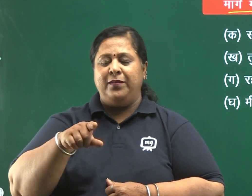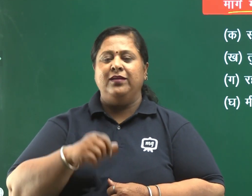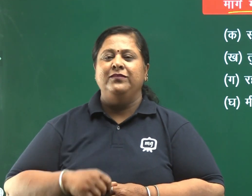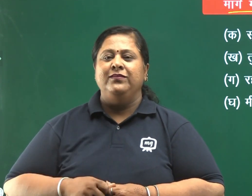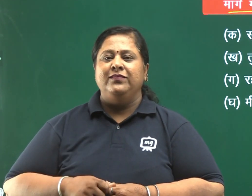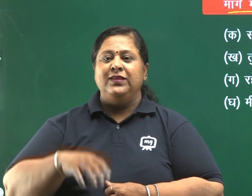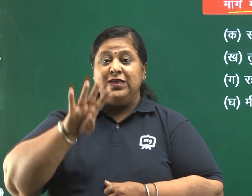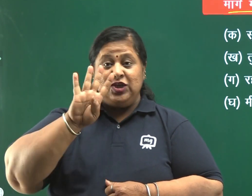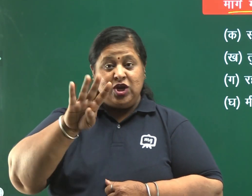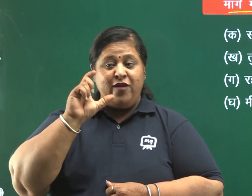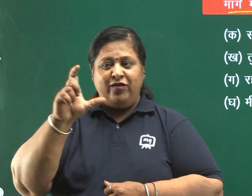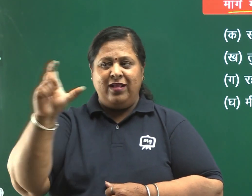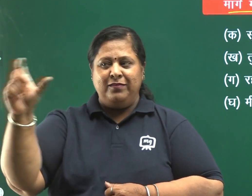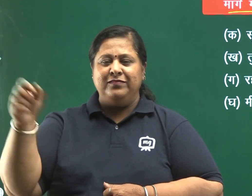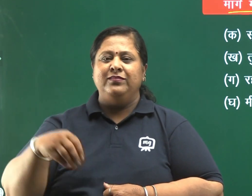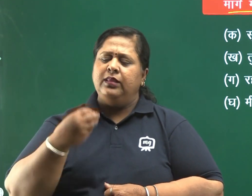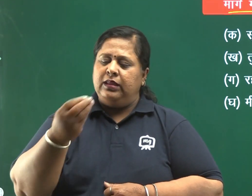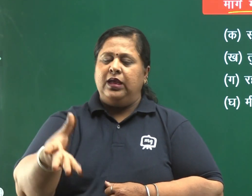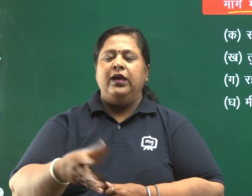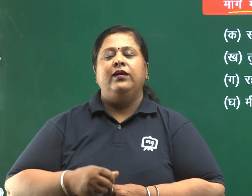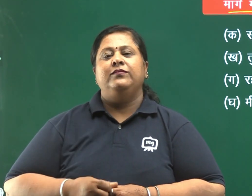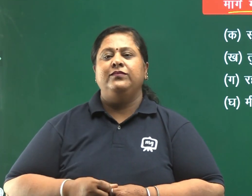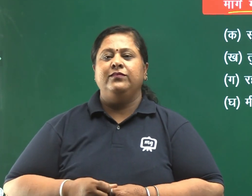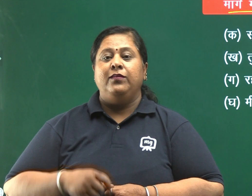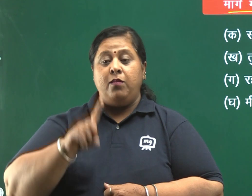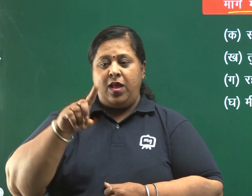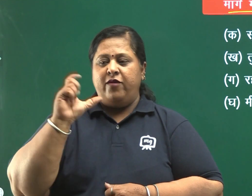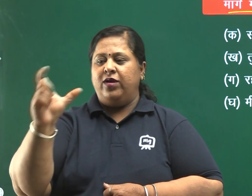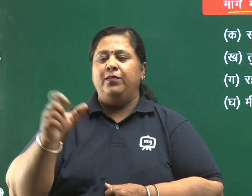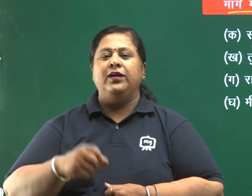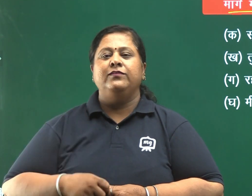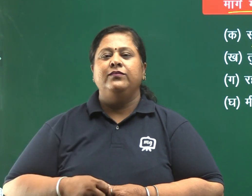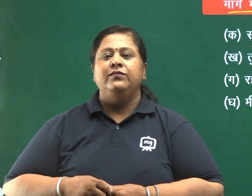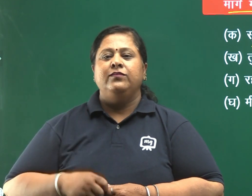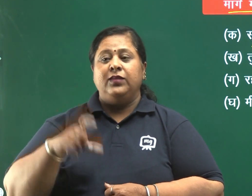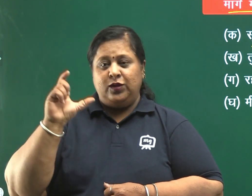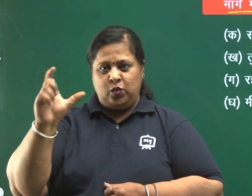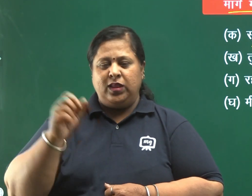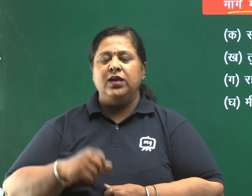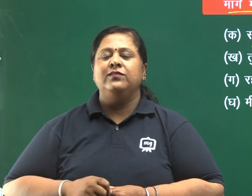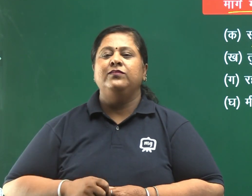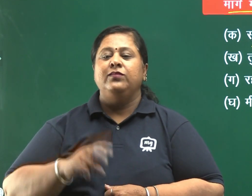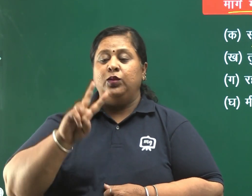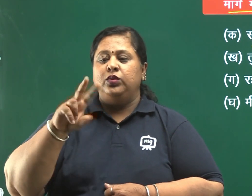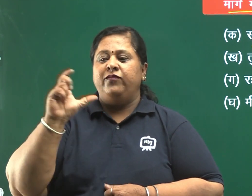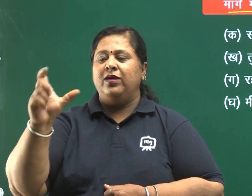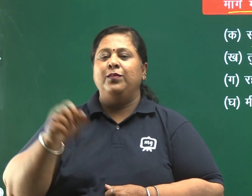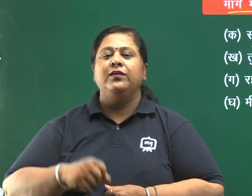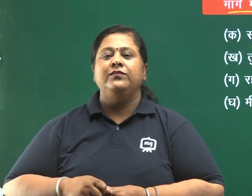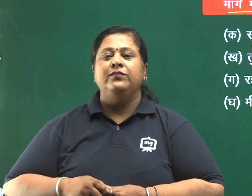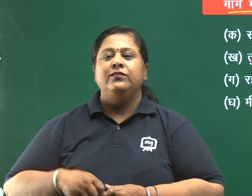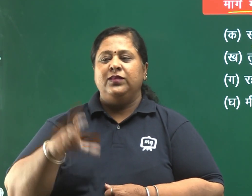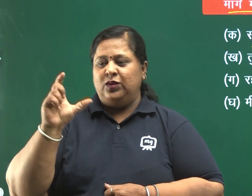पर चार विकल्प दिए गए हैं। पहला विकल्प है सूरदास, दूसरा